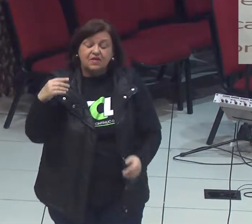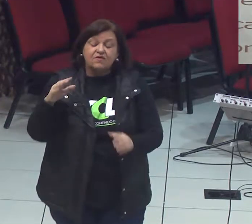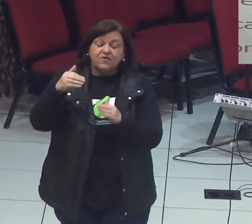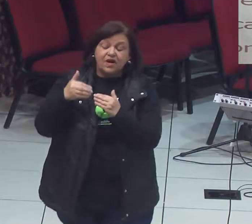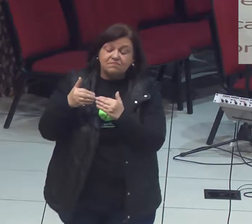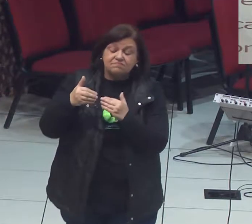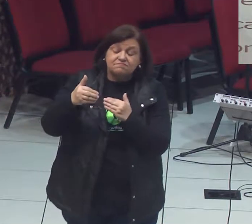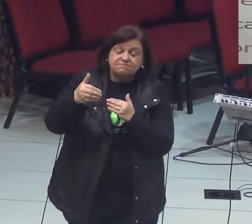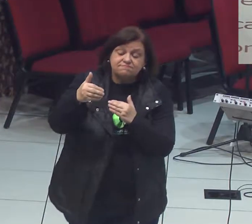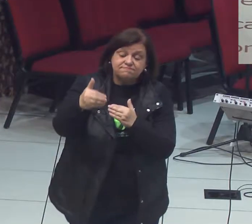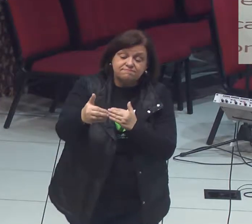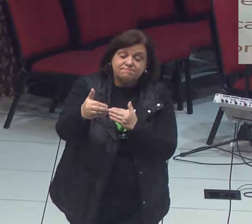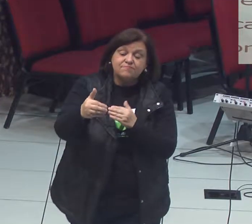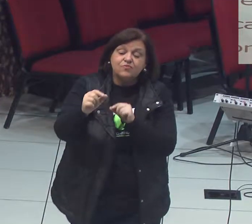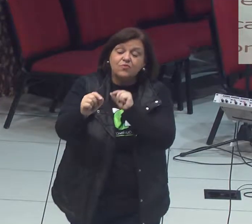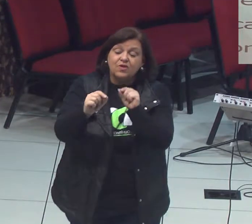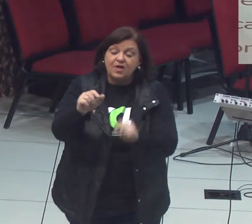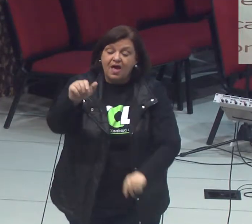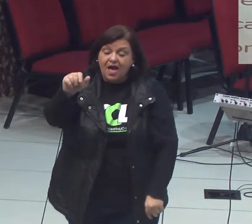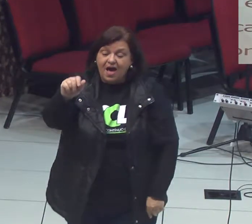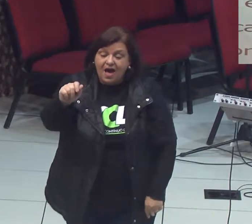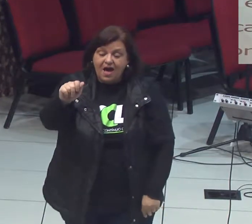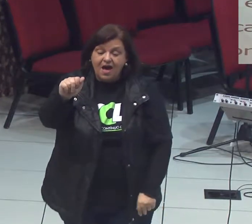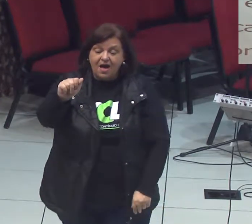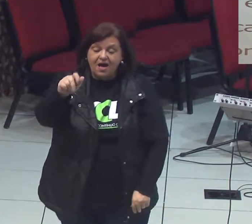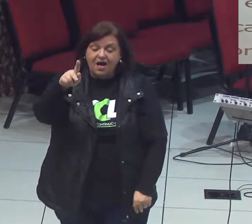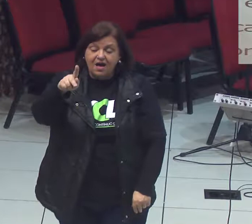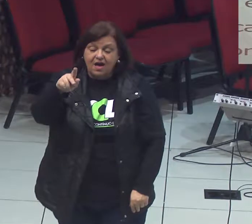virá a apostasia.